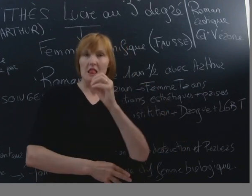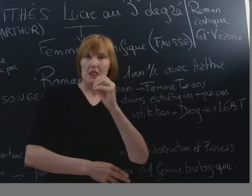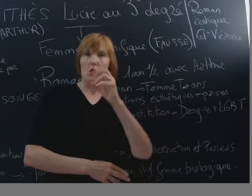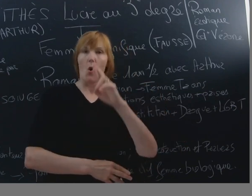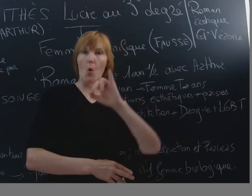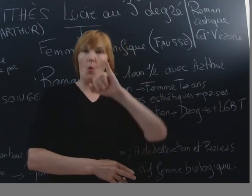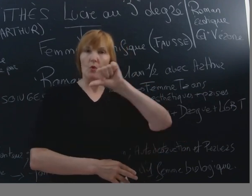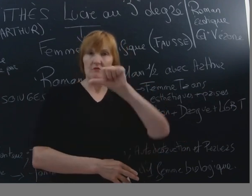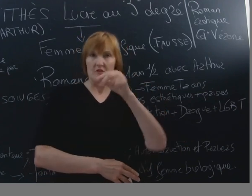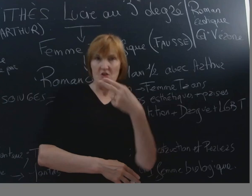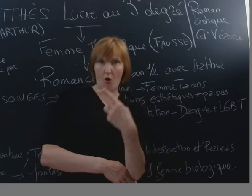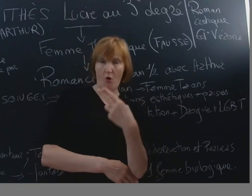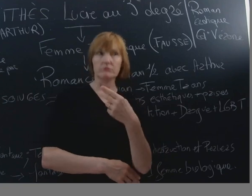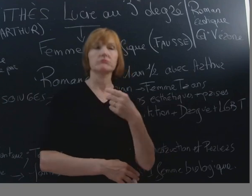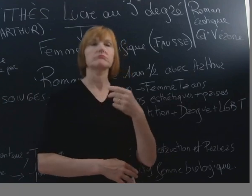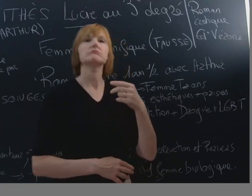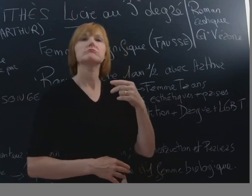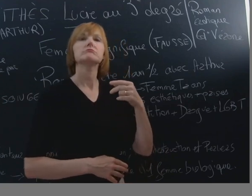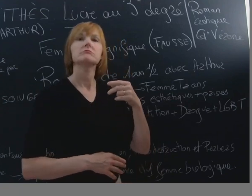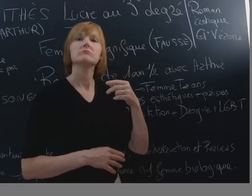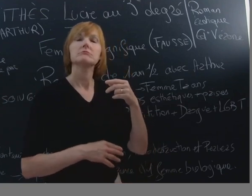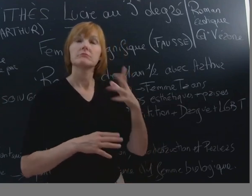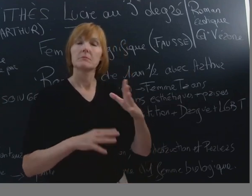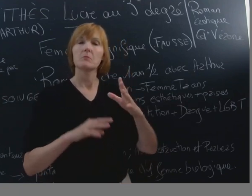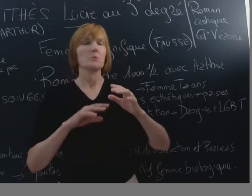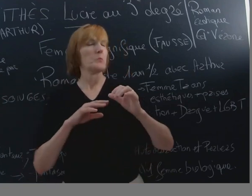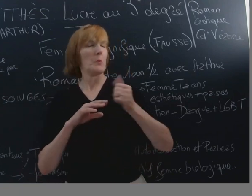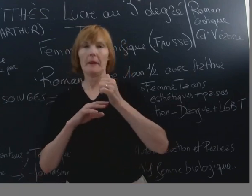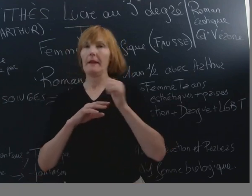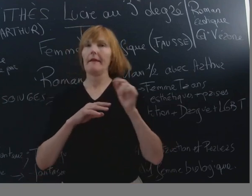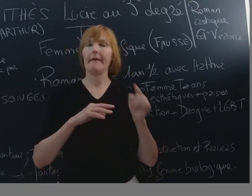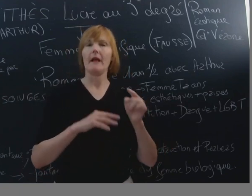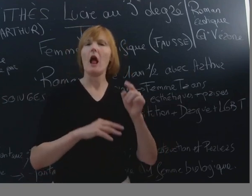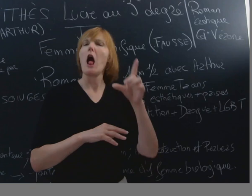et qui auparavant était un homme appelé dorian